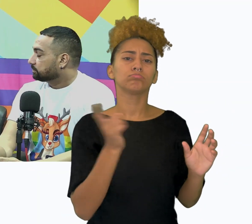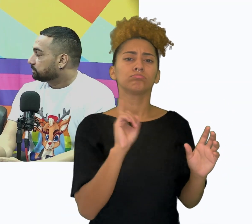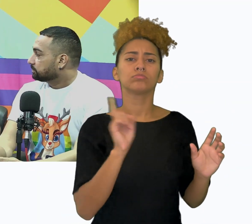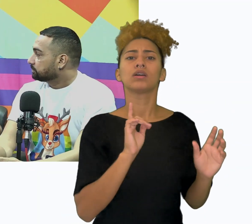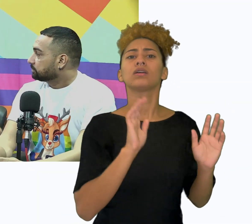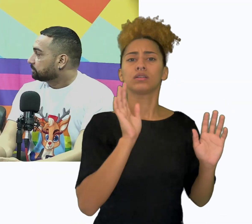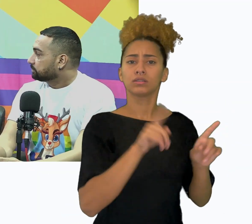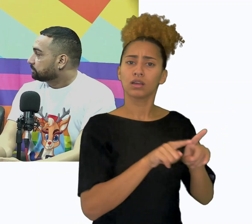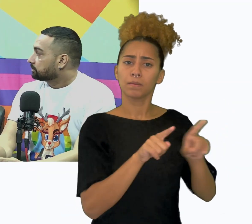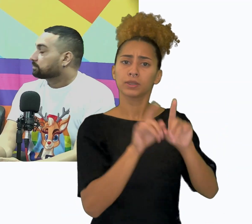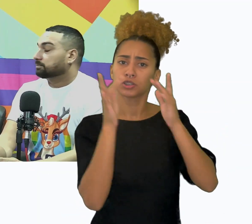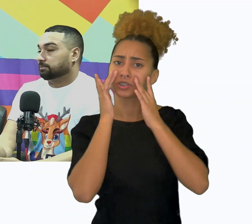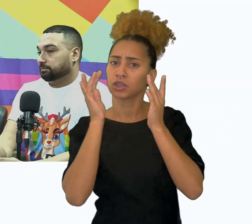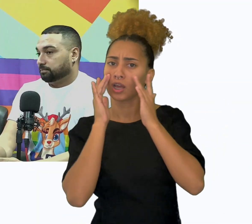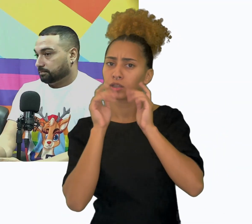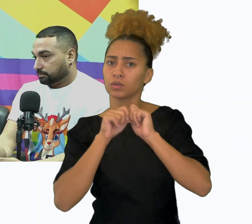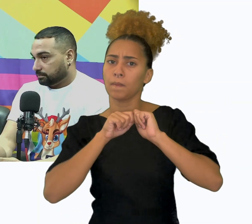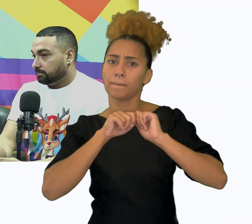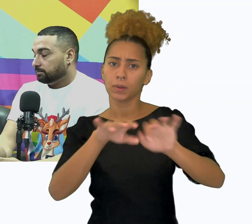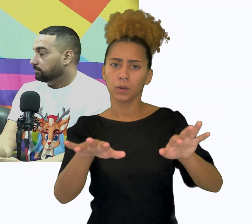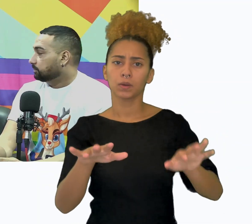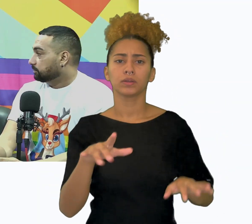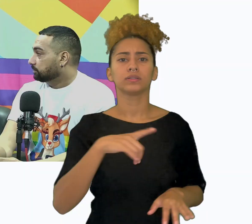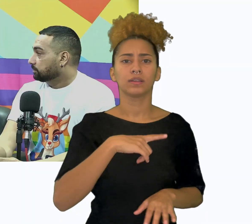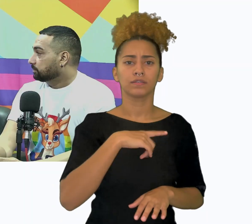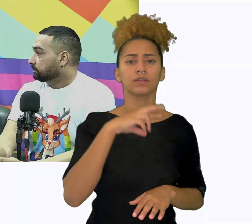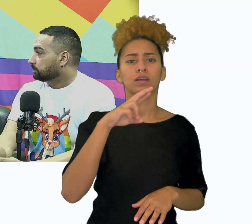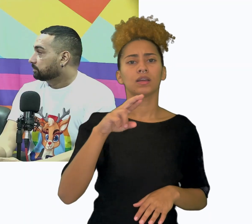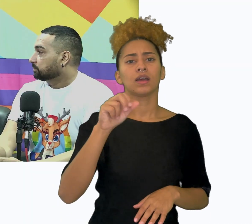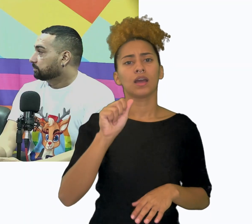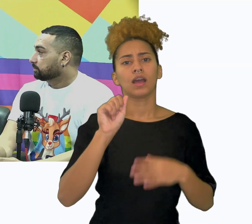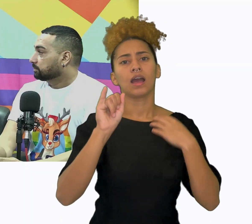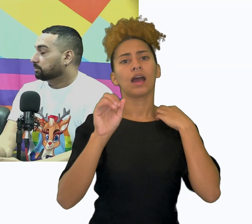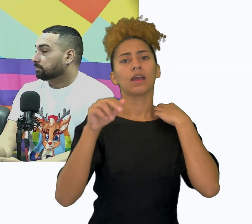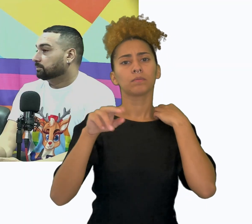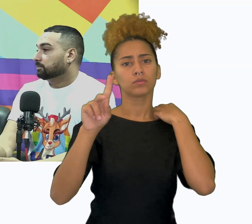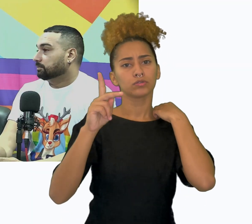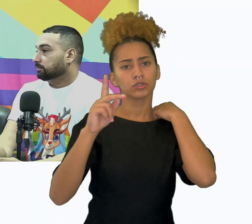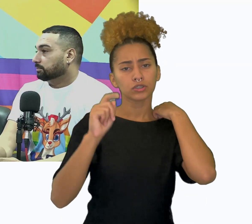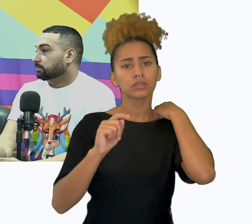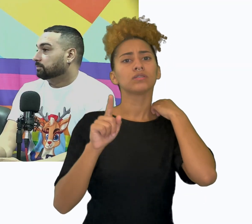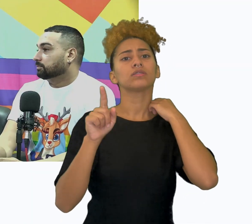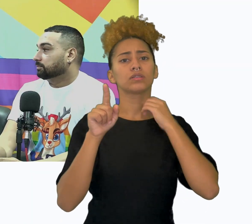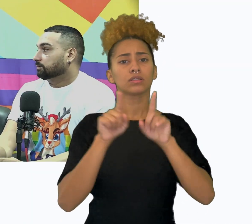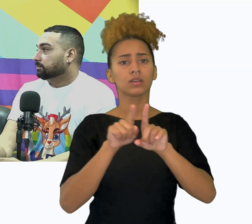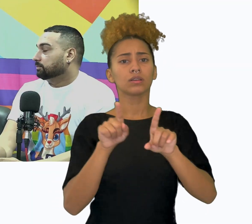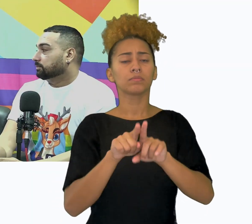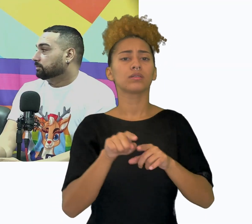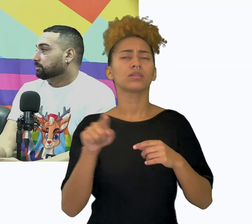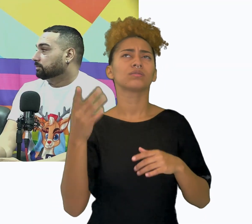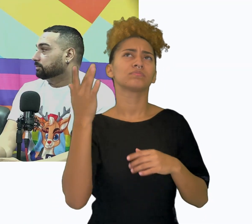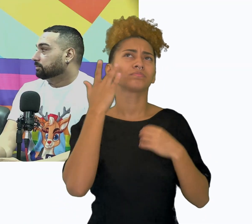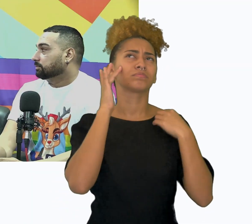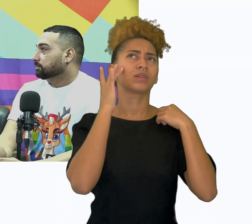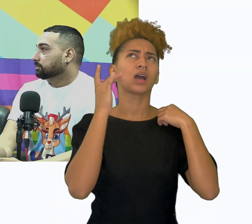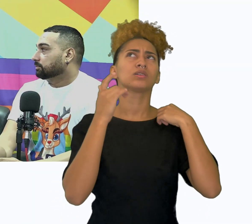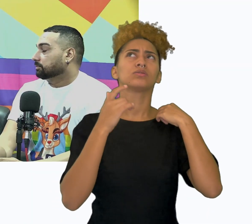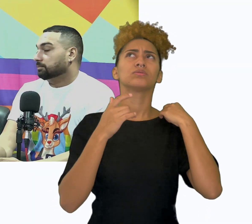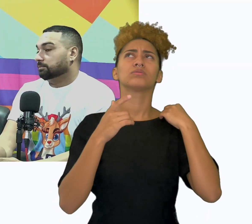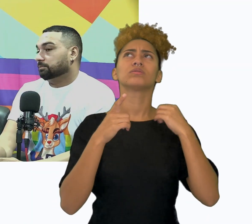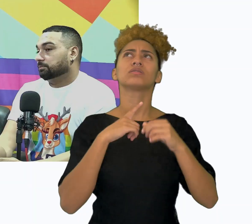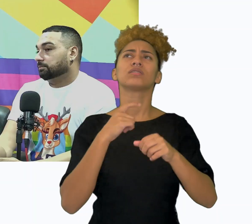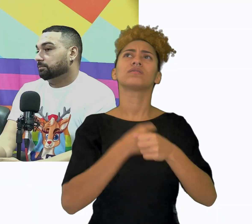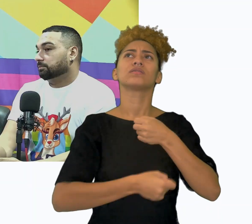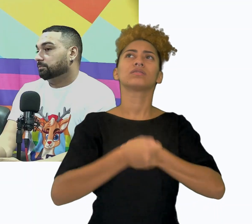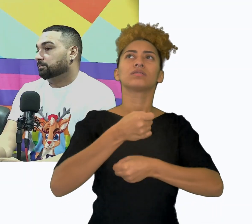mas chegaram ao teatro, porque vocês fizeram com a Raimundinha, o Paulo Diógenes, um espetáculo. E isso em 2000 e... Gente, eu